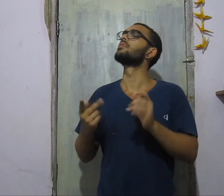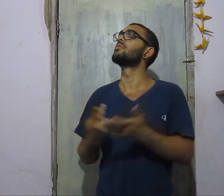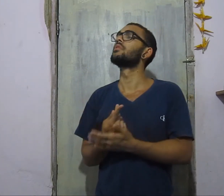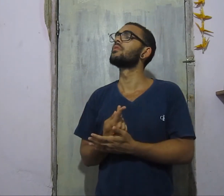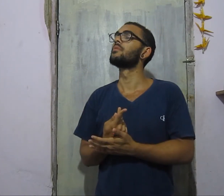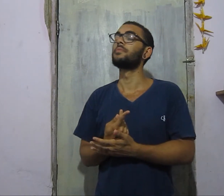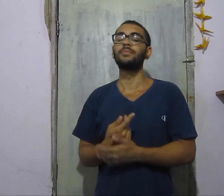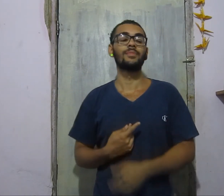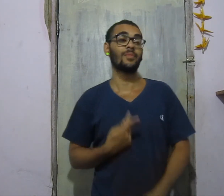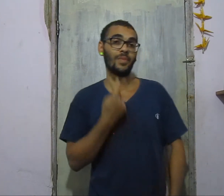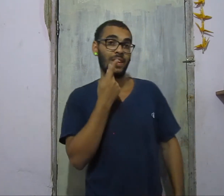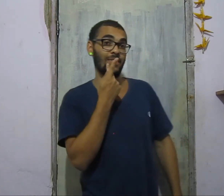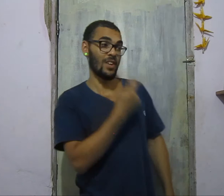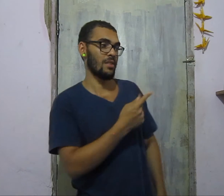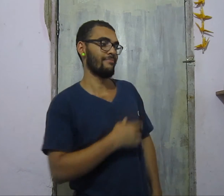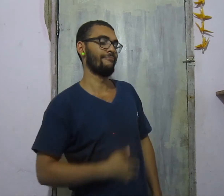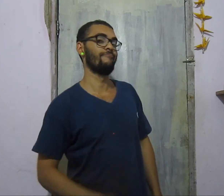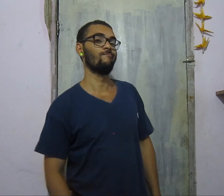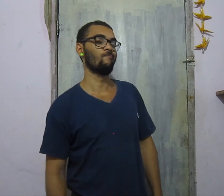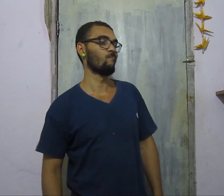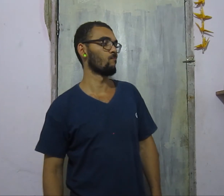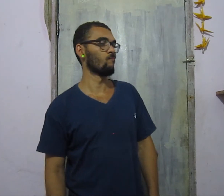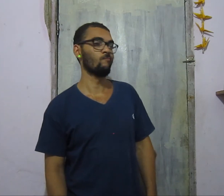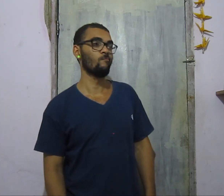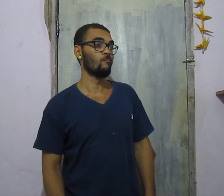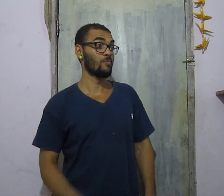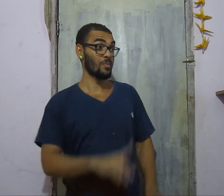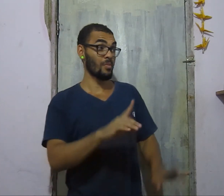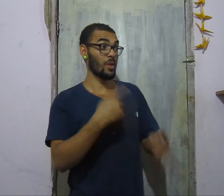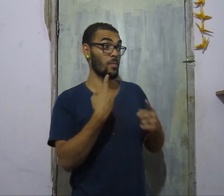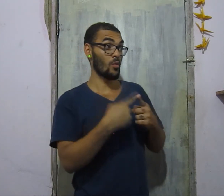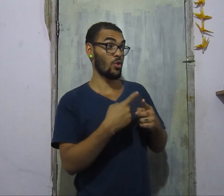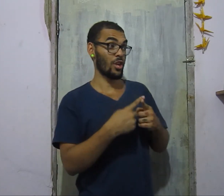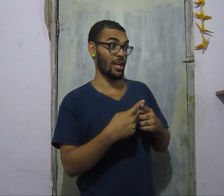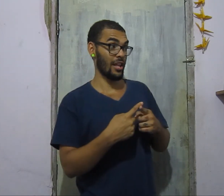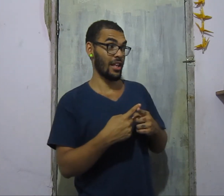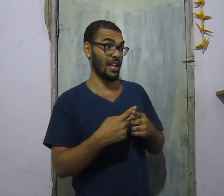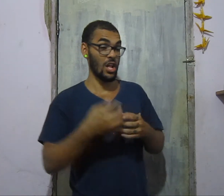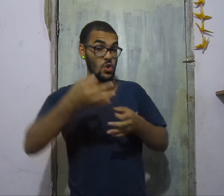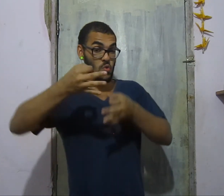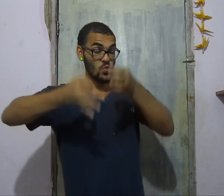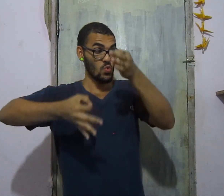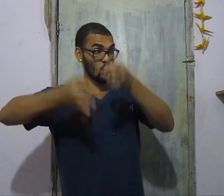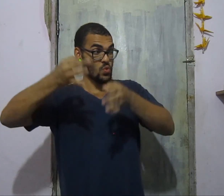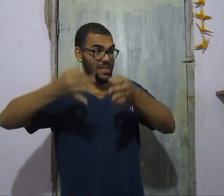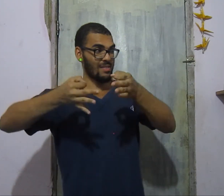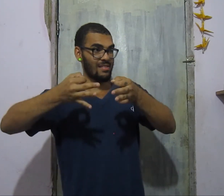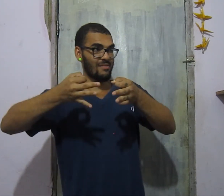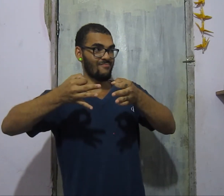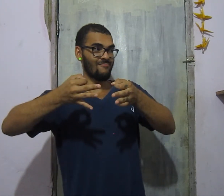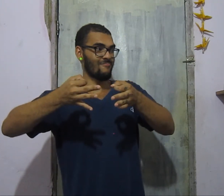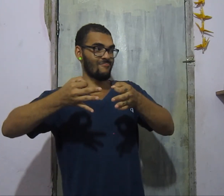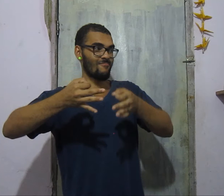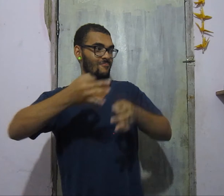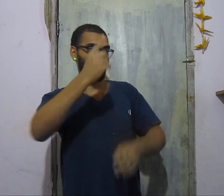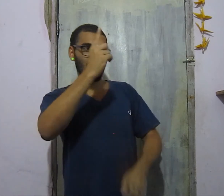pergunta: o que aconteceu com o meu marido? Ele fala que Devido aos ocorridos, eles